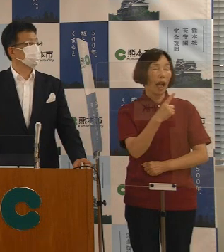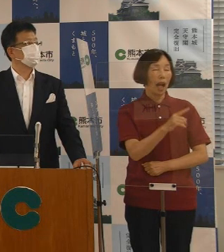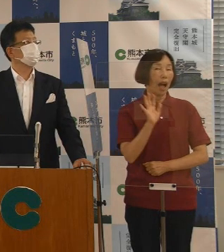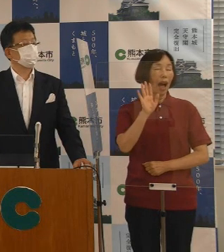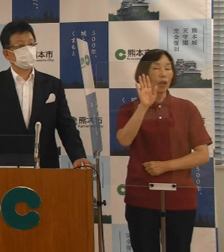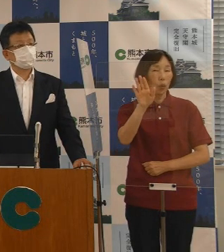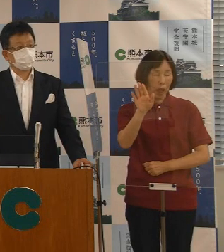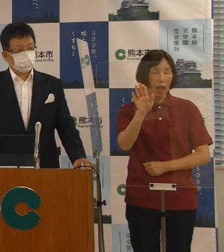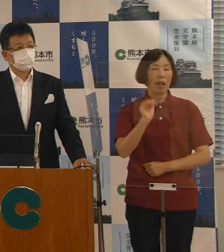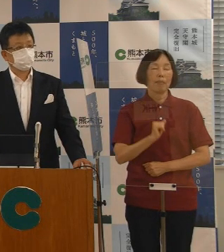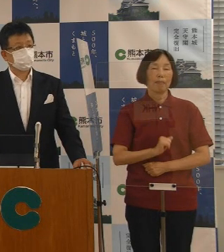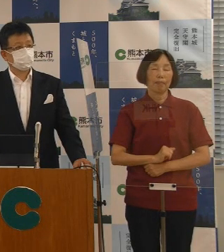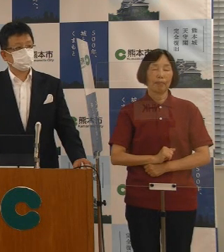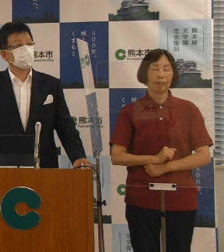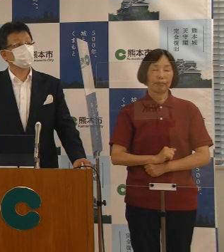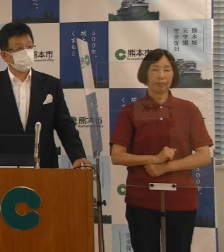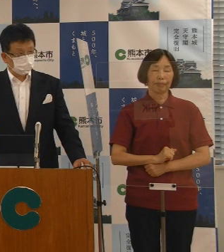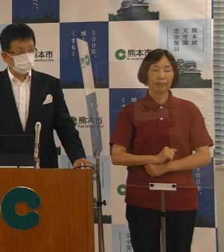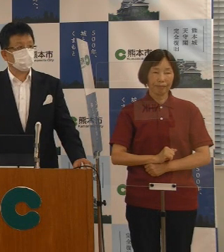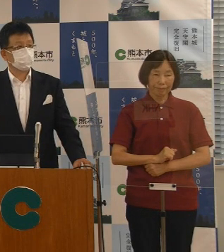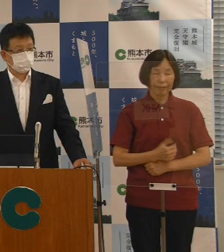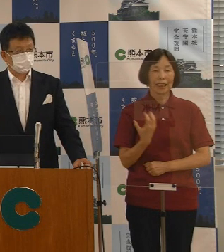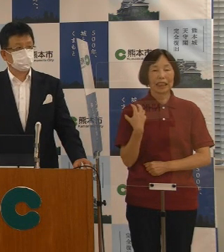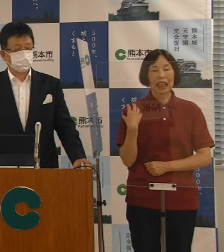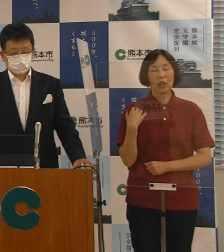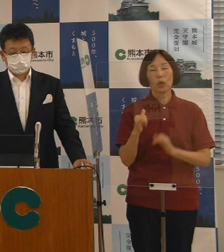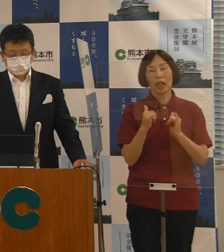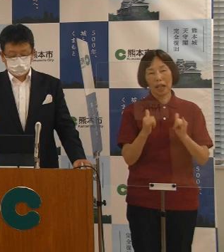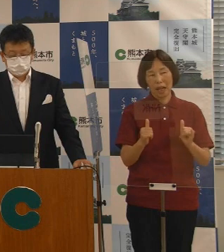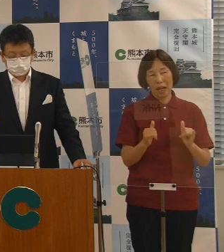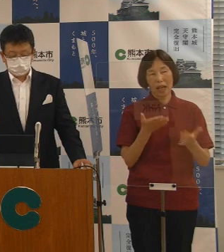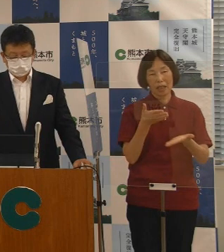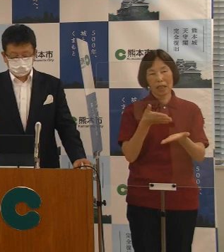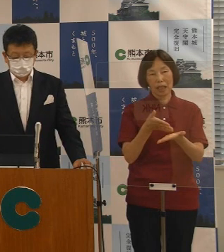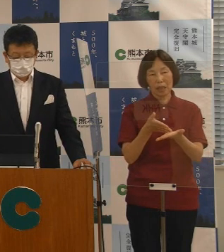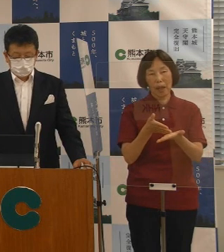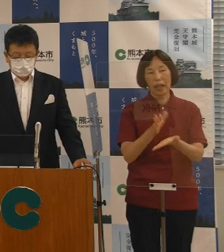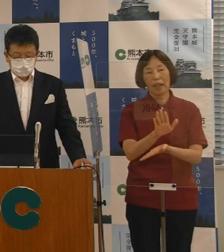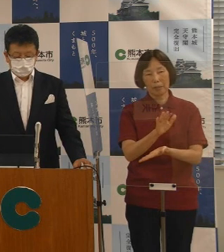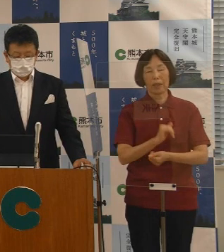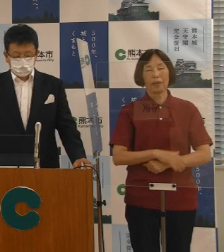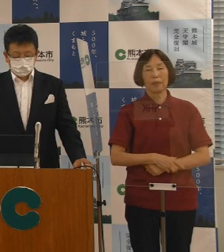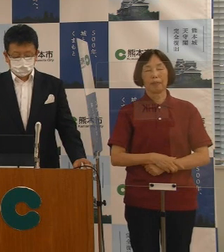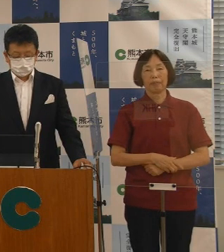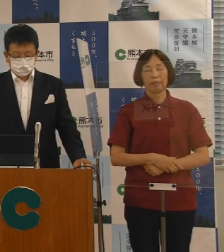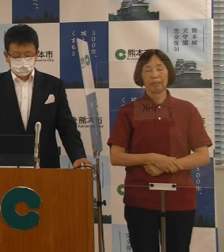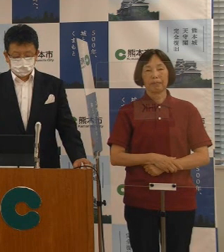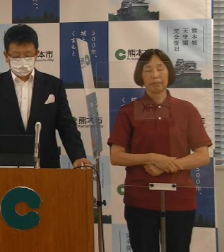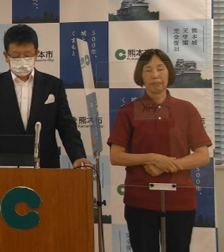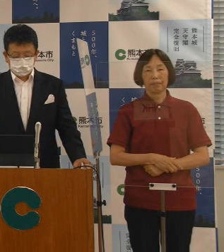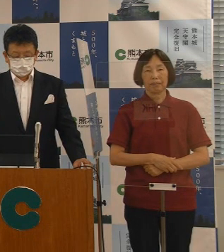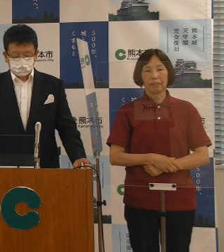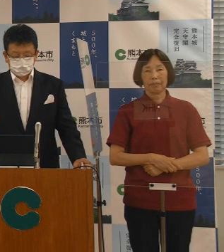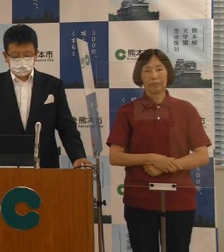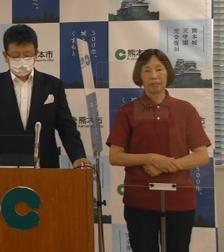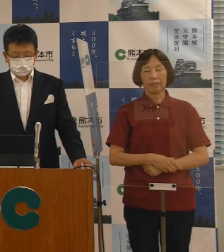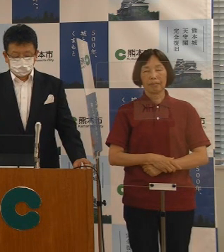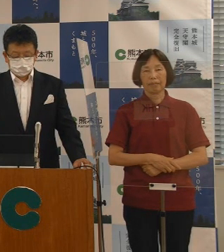じゃあ後ほど事務方の方から説明させていただきます。まあ、やはり